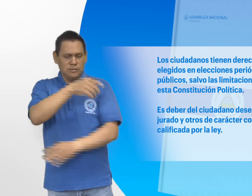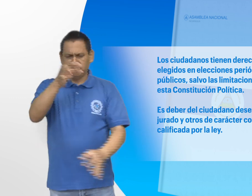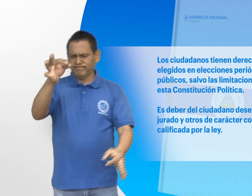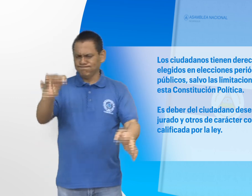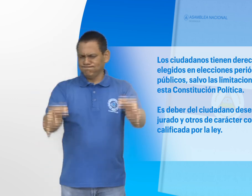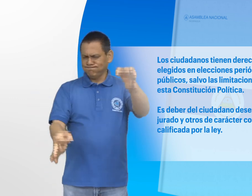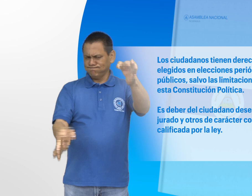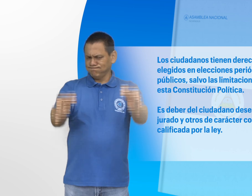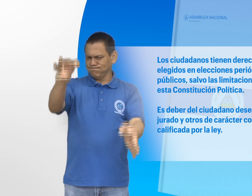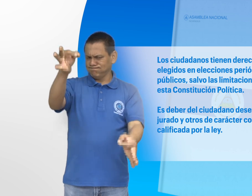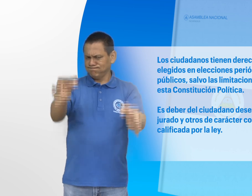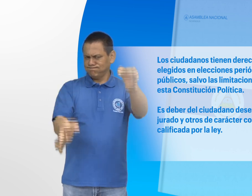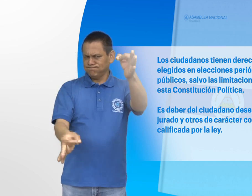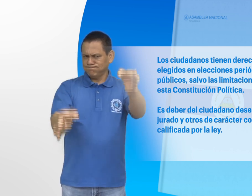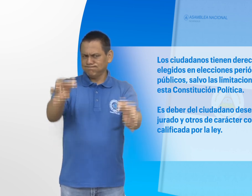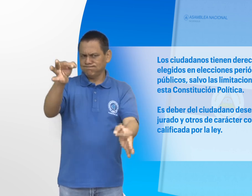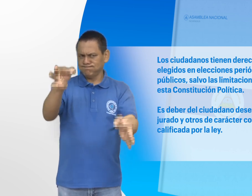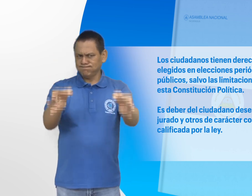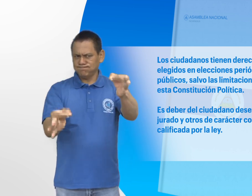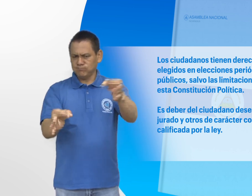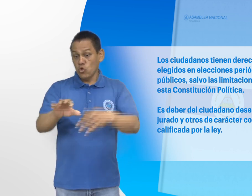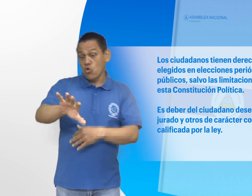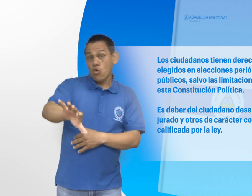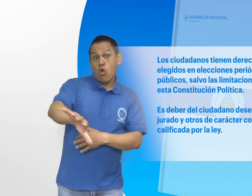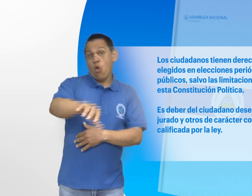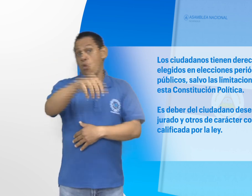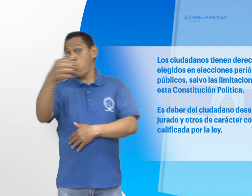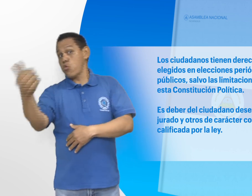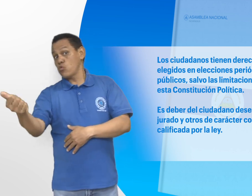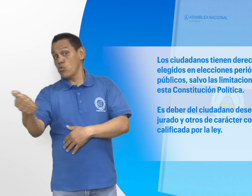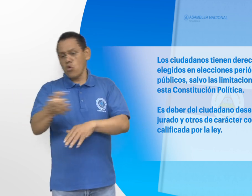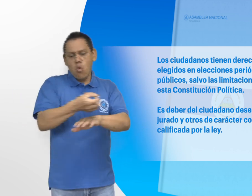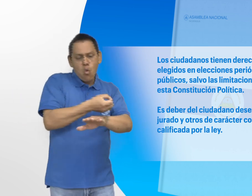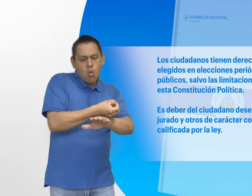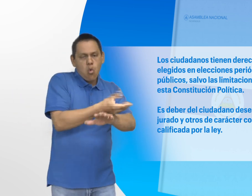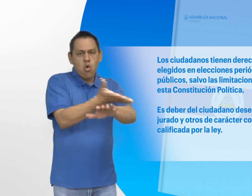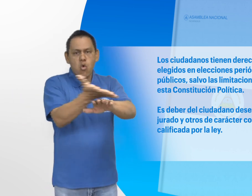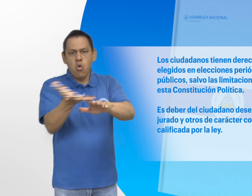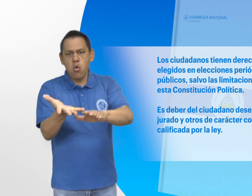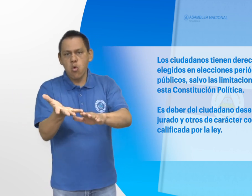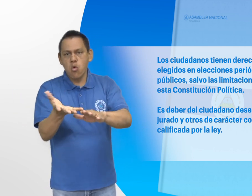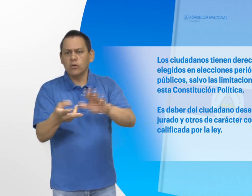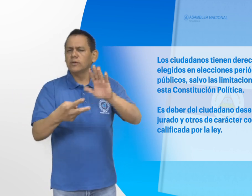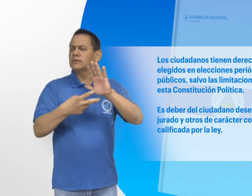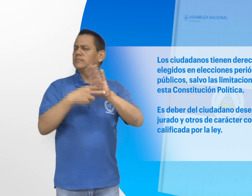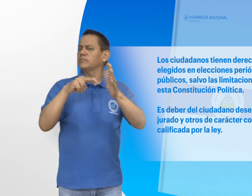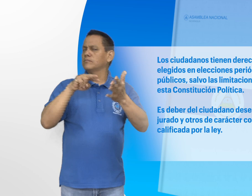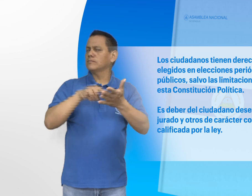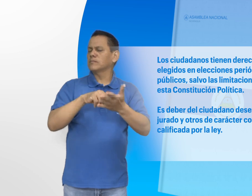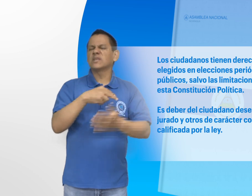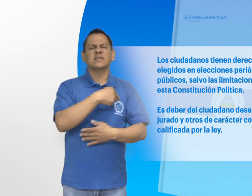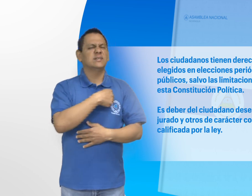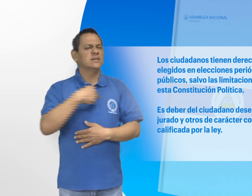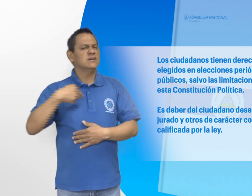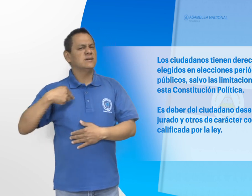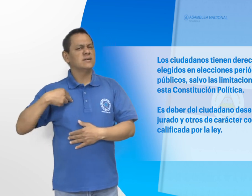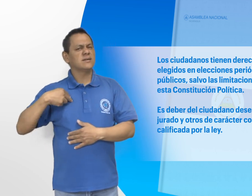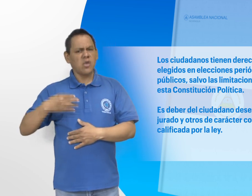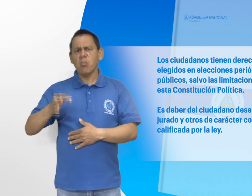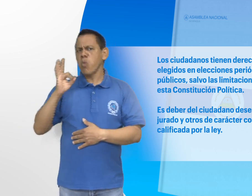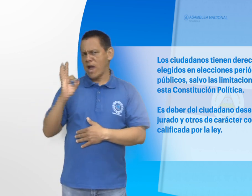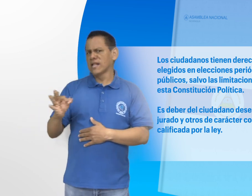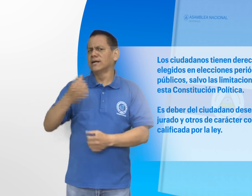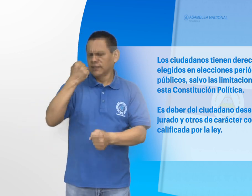contempladas en esta constitución política es deber del ciudadano desempeñar los cargos